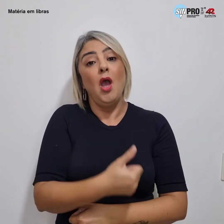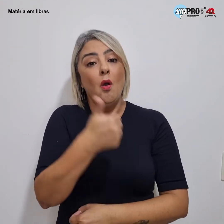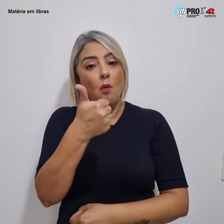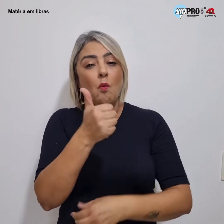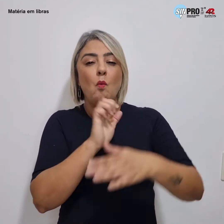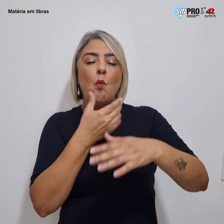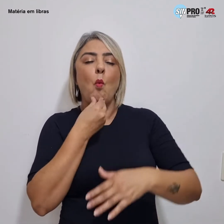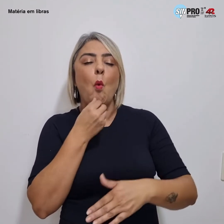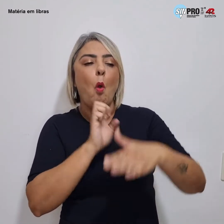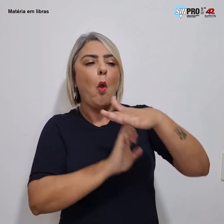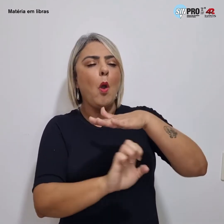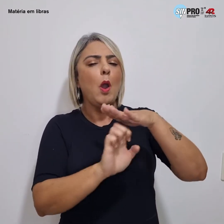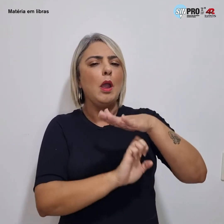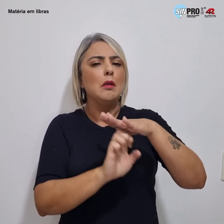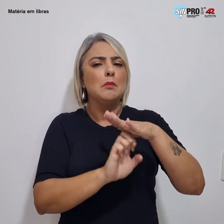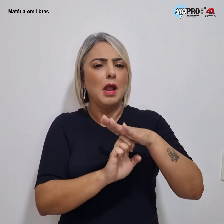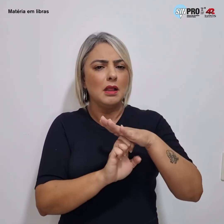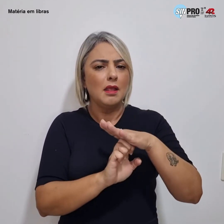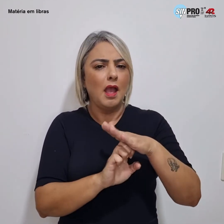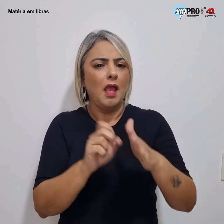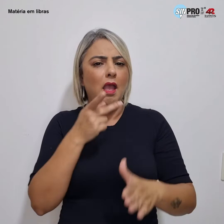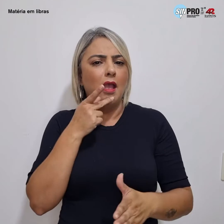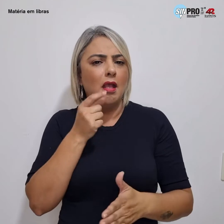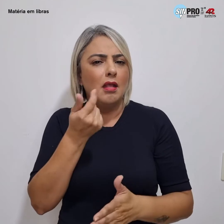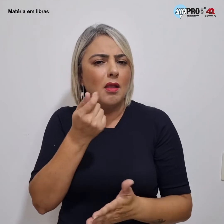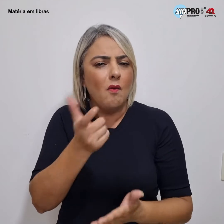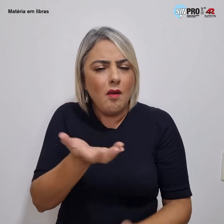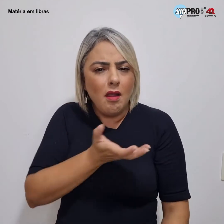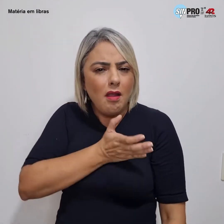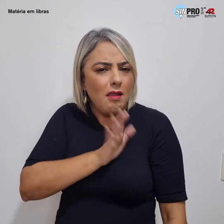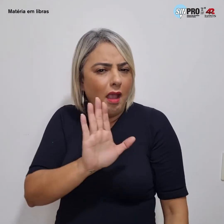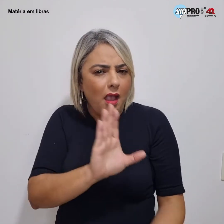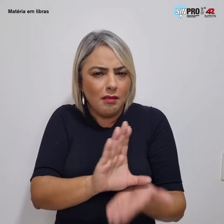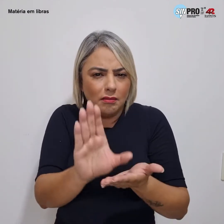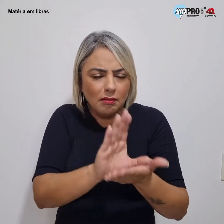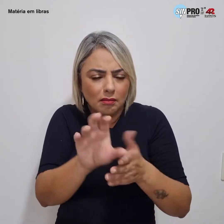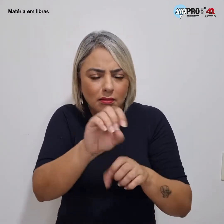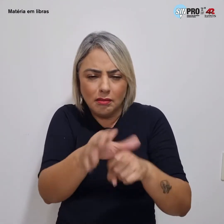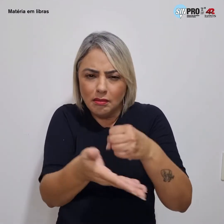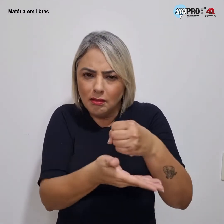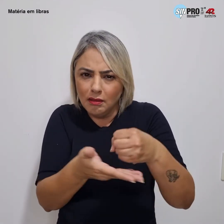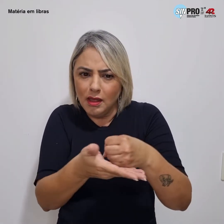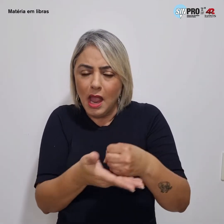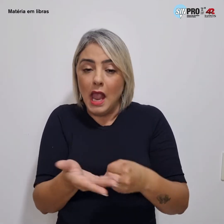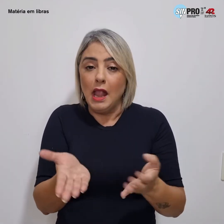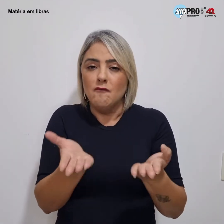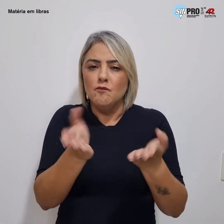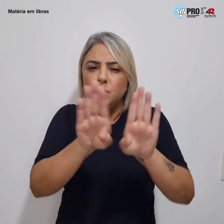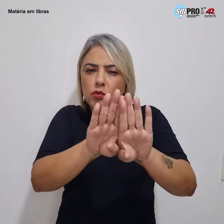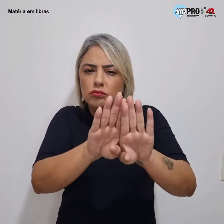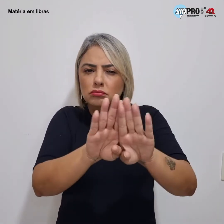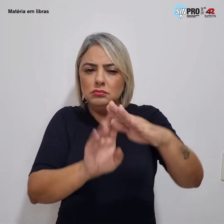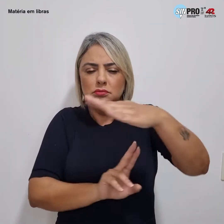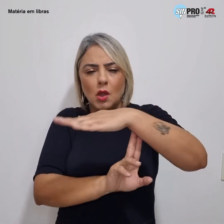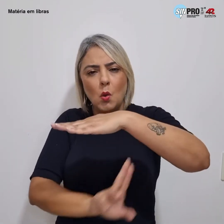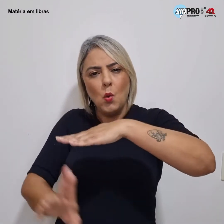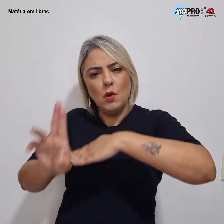Um empresário que se recusa a investir no ensino básico e quer fechar